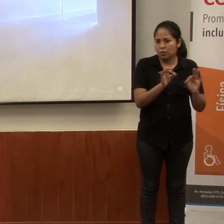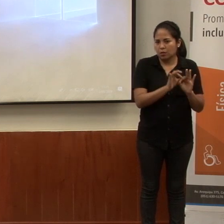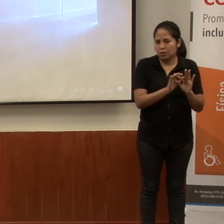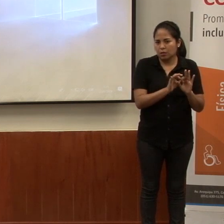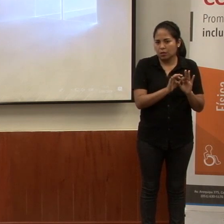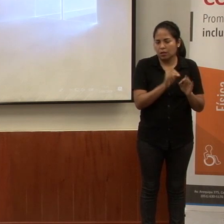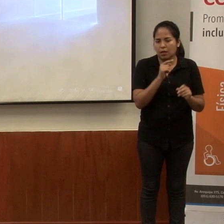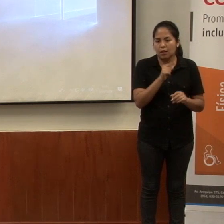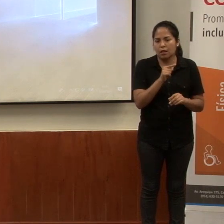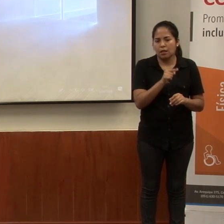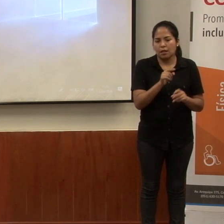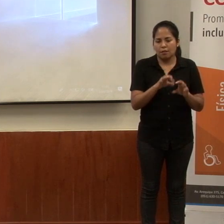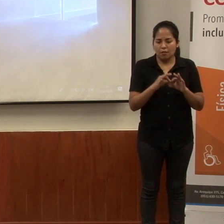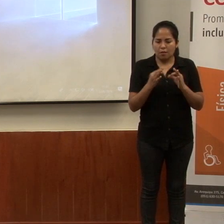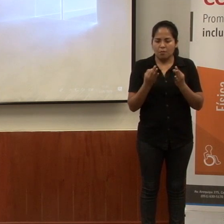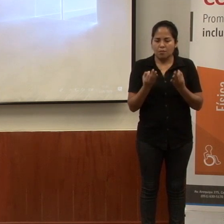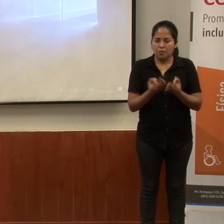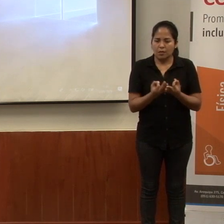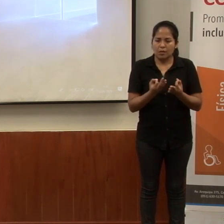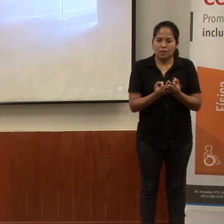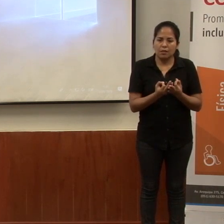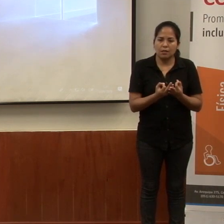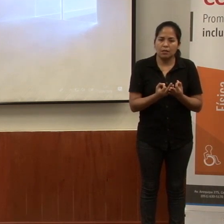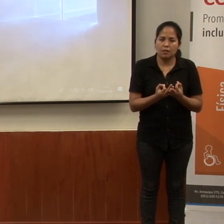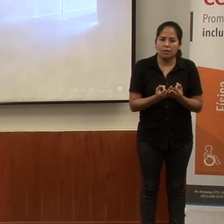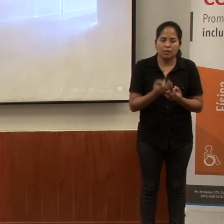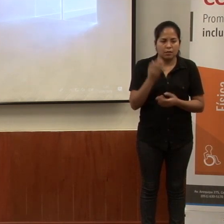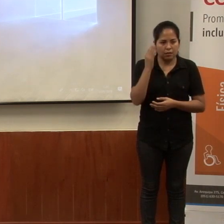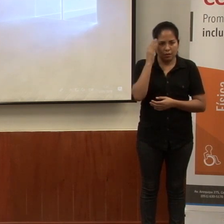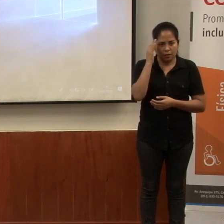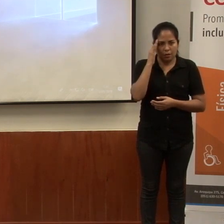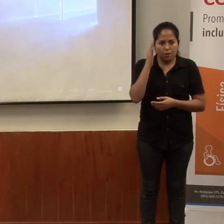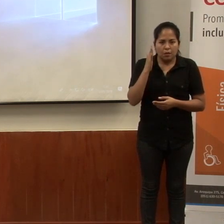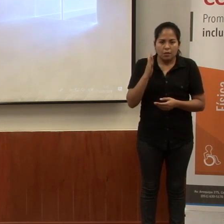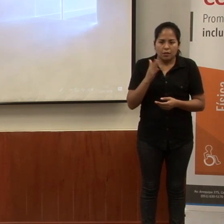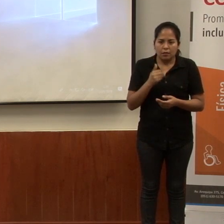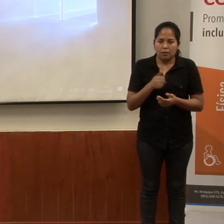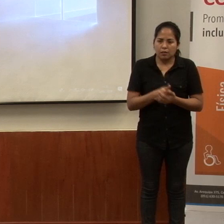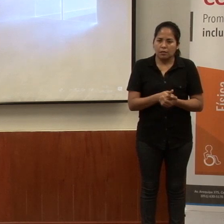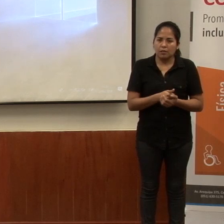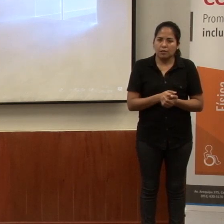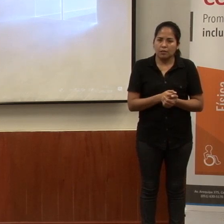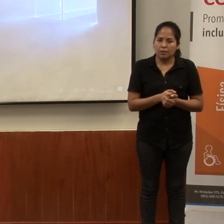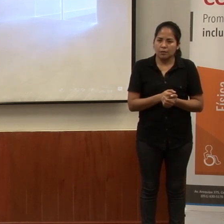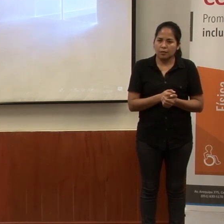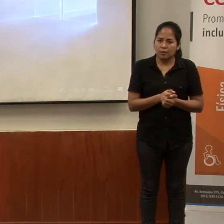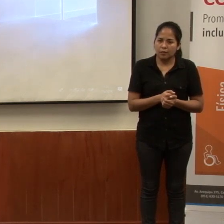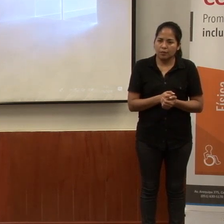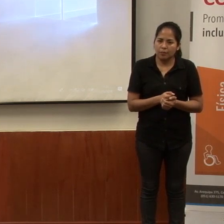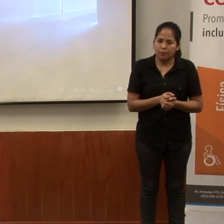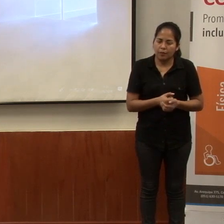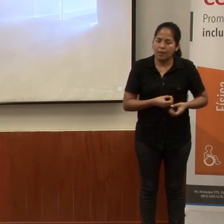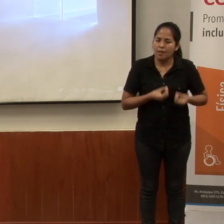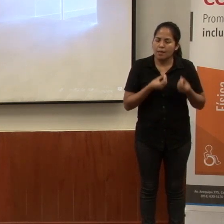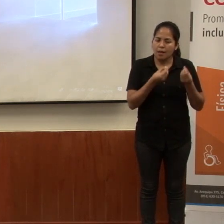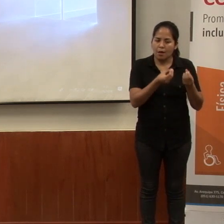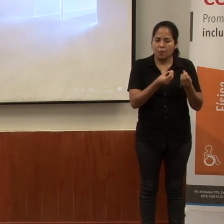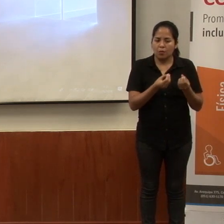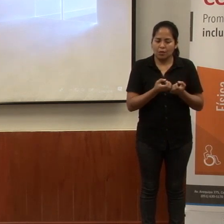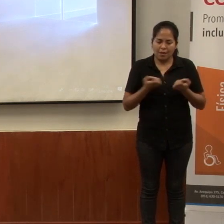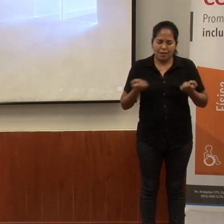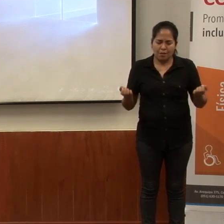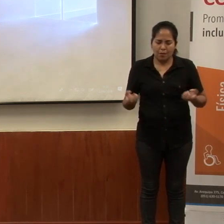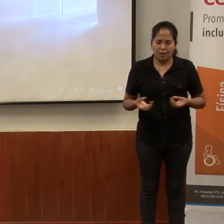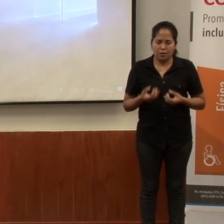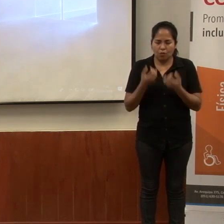el bolsillo de la familia. Y eso es real, nadie lo puede refutar. Entonces le hemos dado ese elemento y le estamos dando